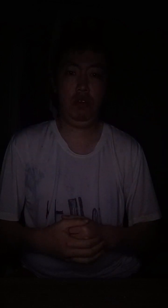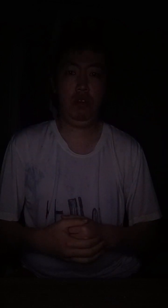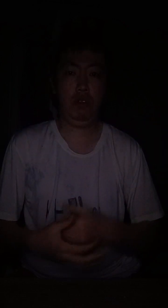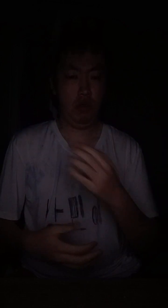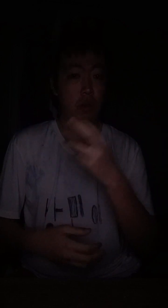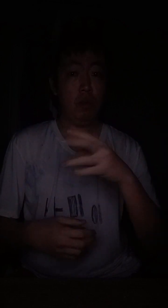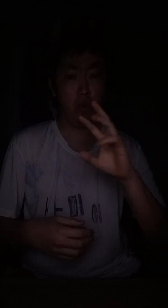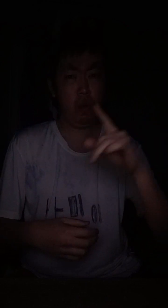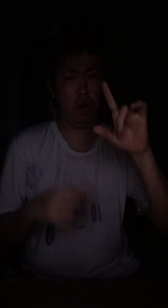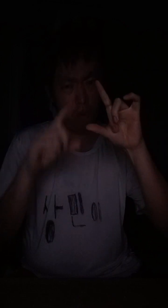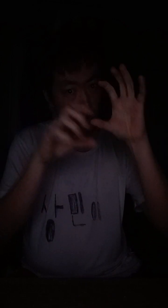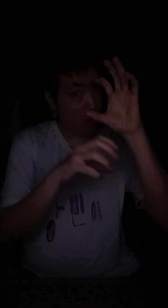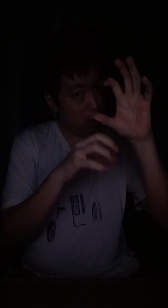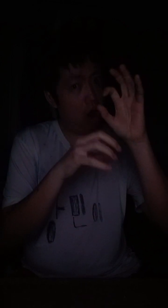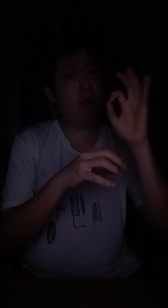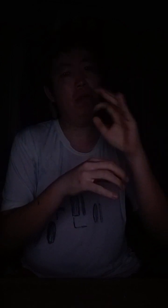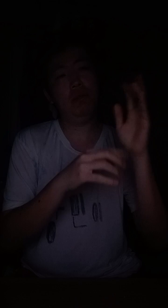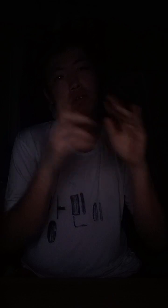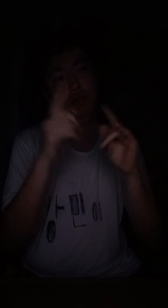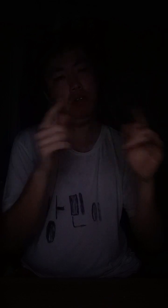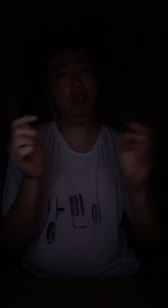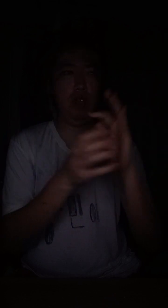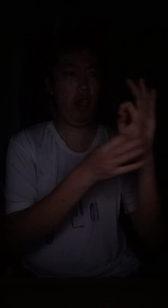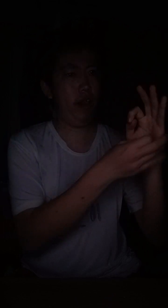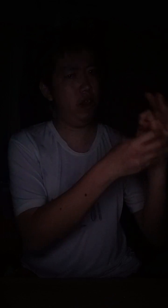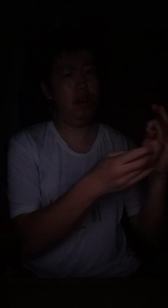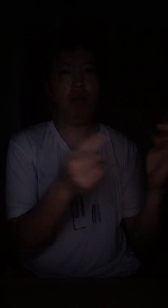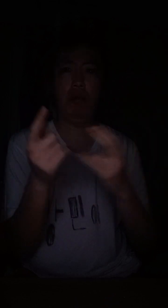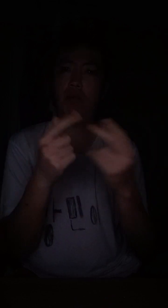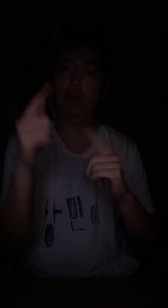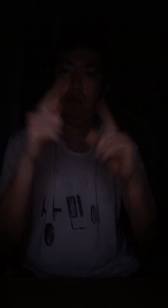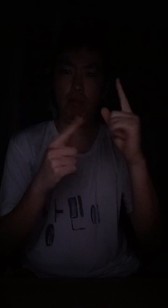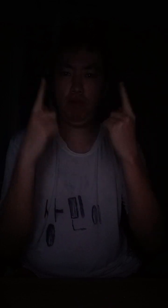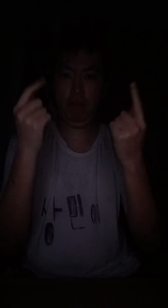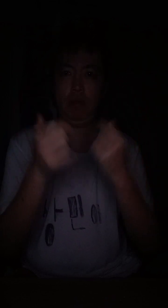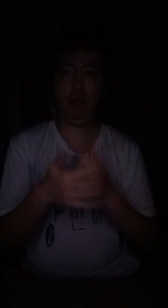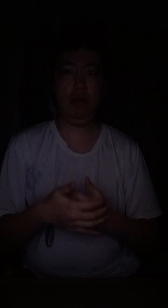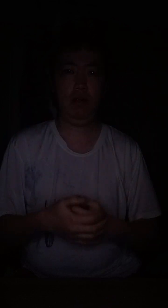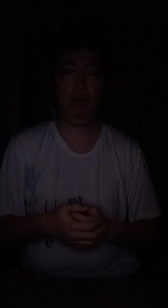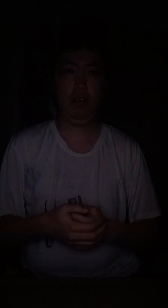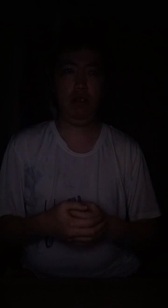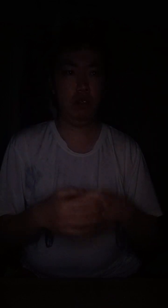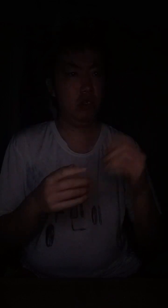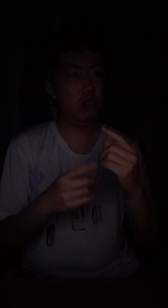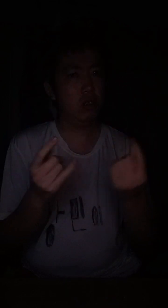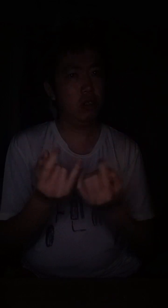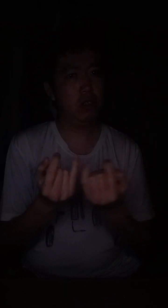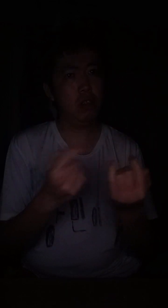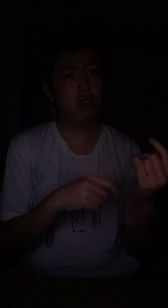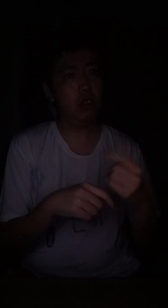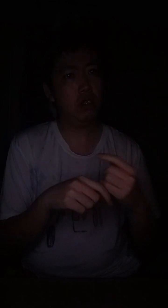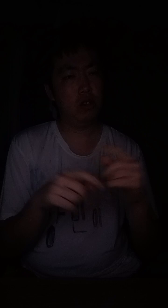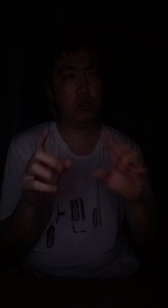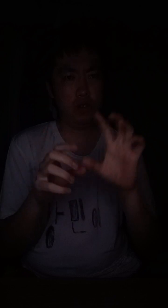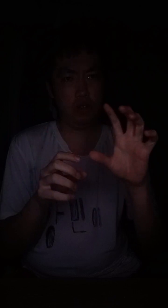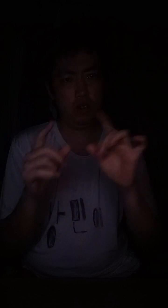몰카 범죄는 매년 급속히 늘어나며 심각한 사회 문제로 떠올랐습니다. 이 때문에 2년 전 화장실 불법 촬영